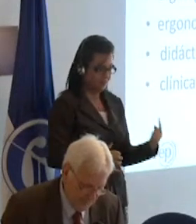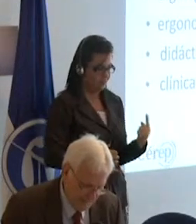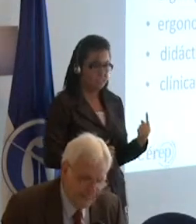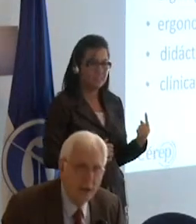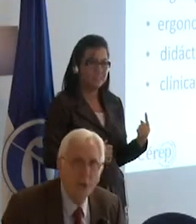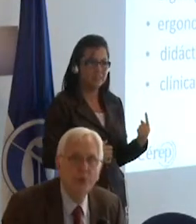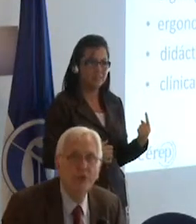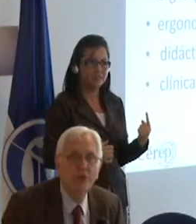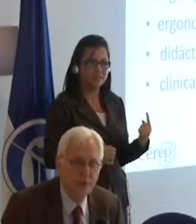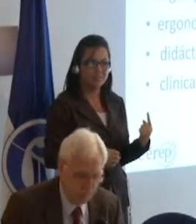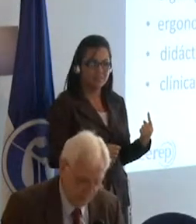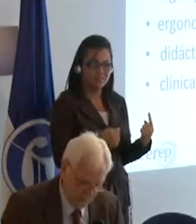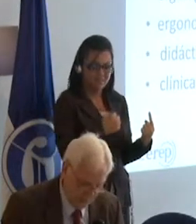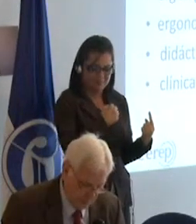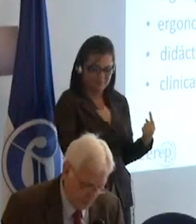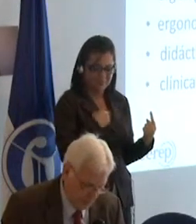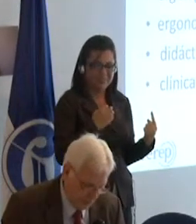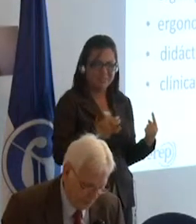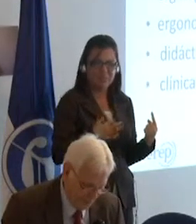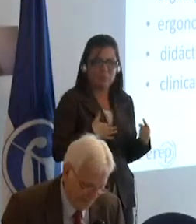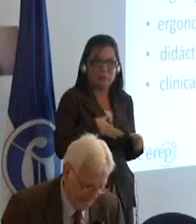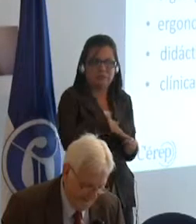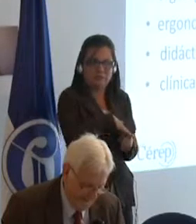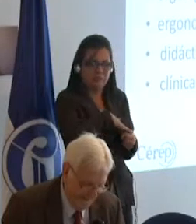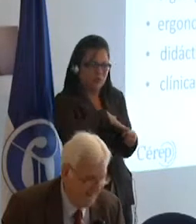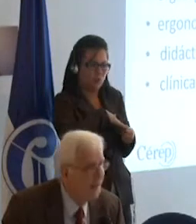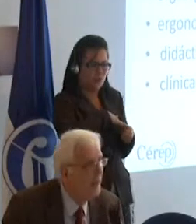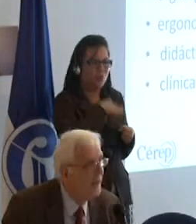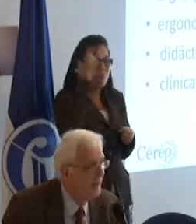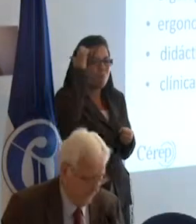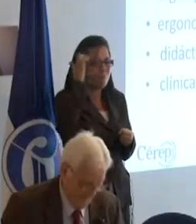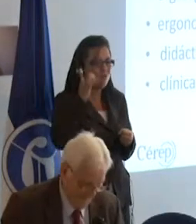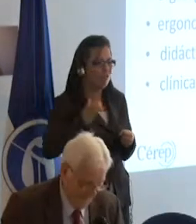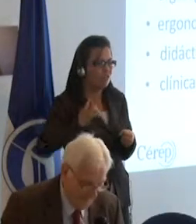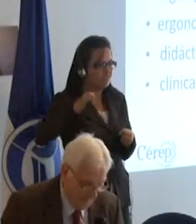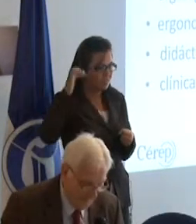se encuentra enfrentado a una situación profesional